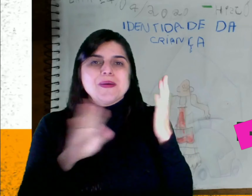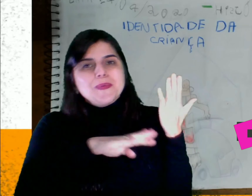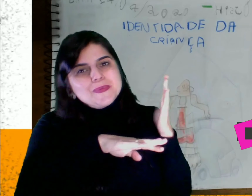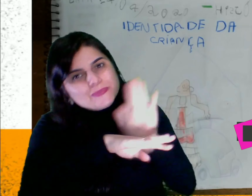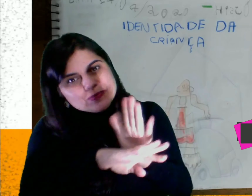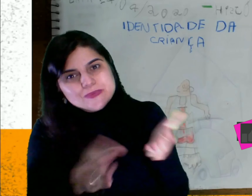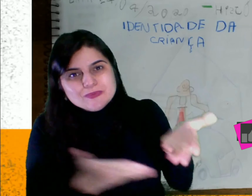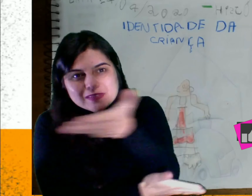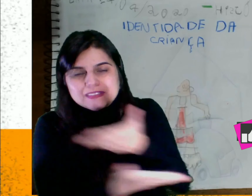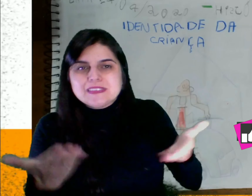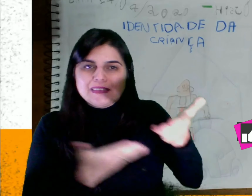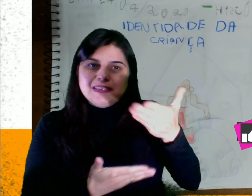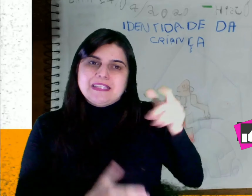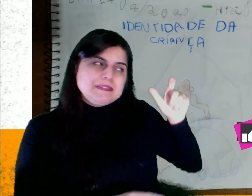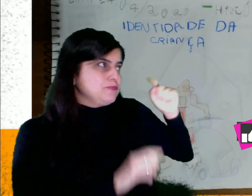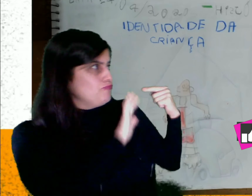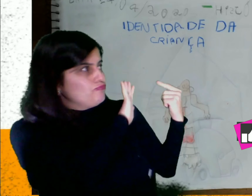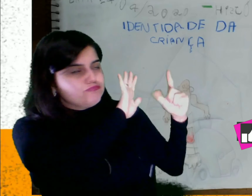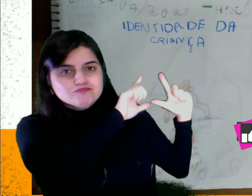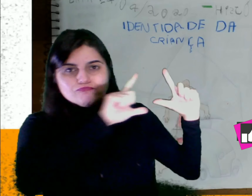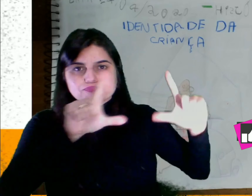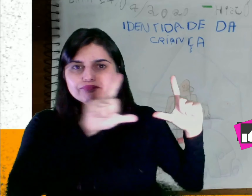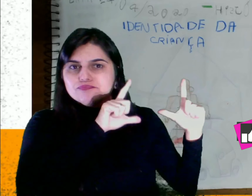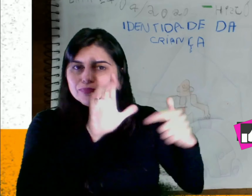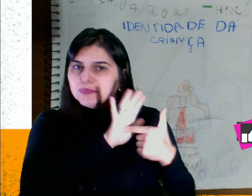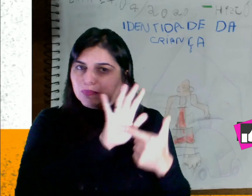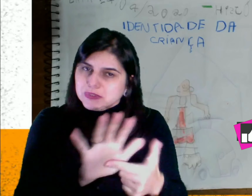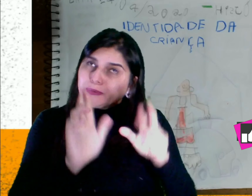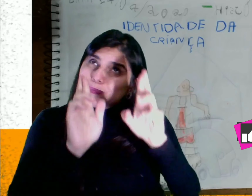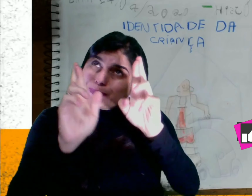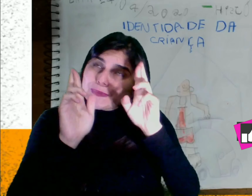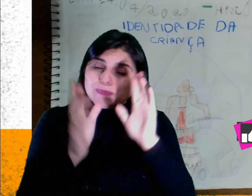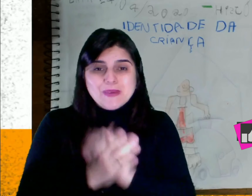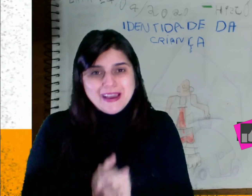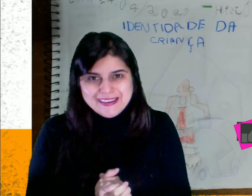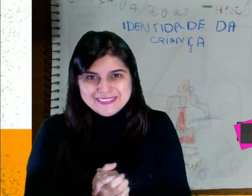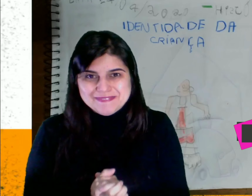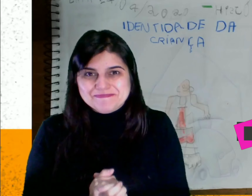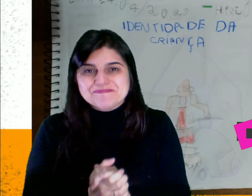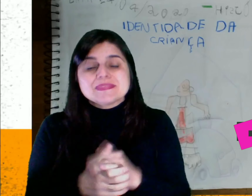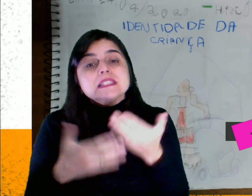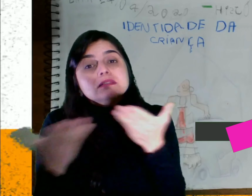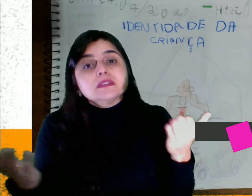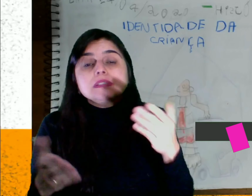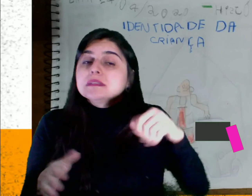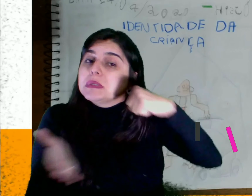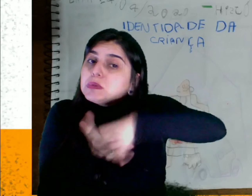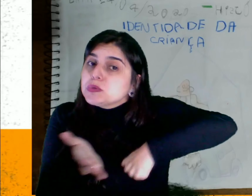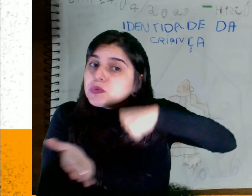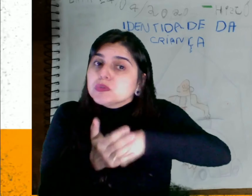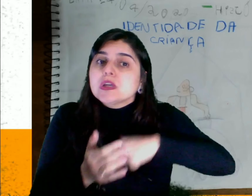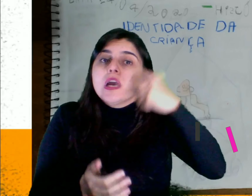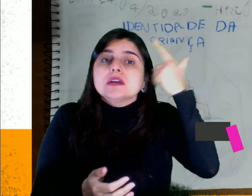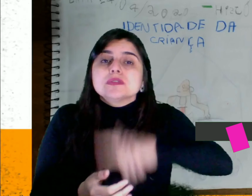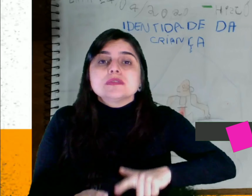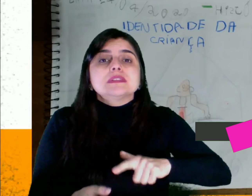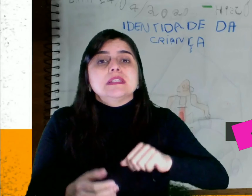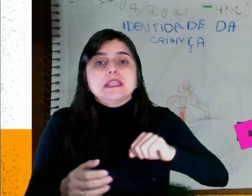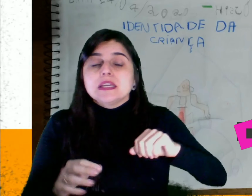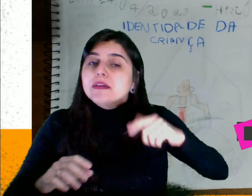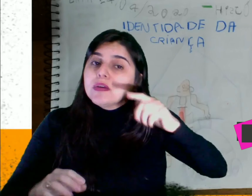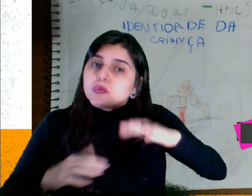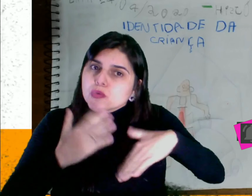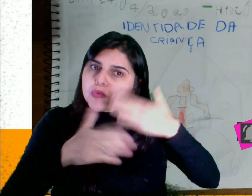ali, mas paciência, vamos tentar nos organizar e espero ter colaborado com vocês, né, mostrando aqui os meus resultados, que